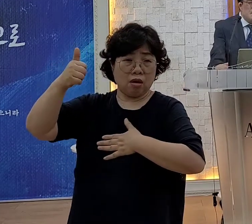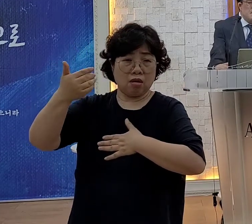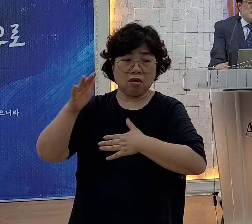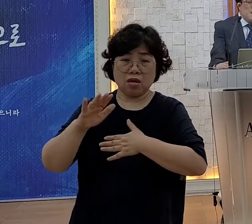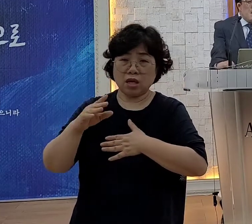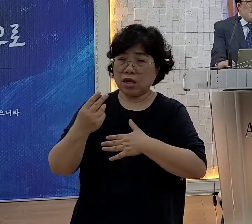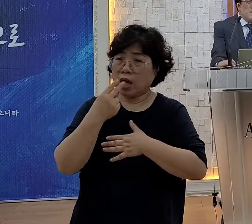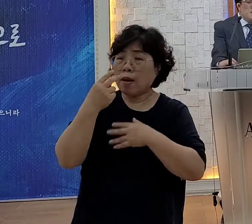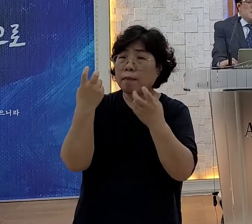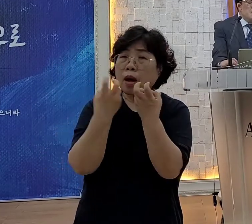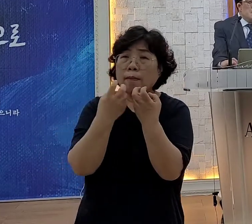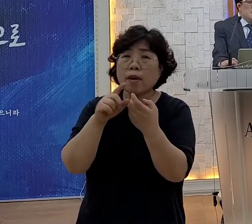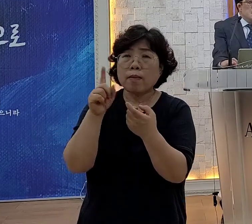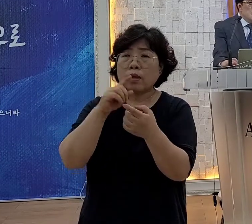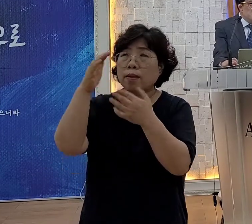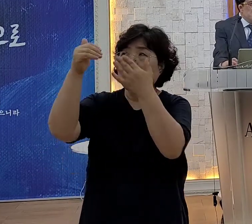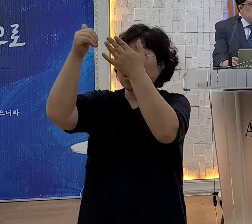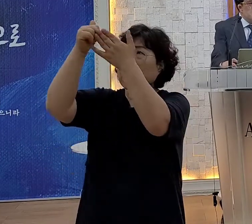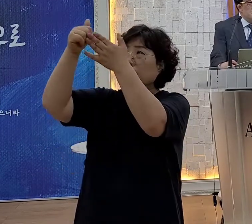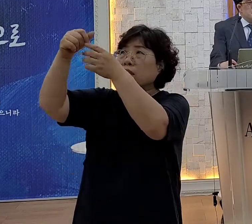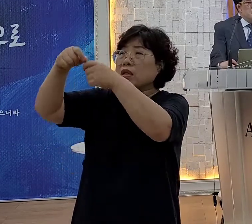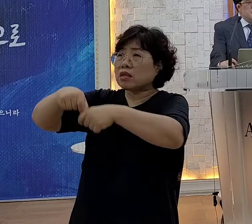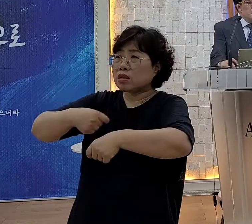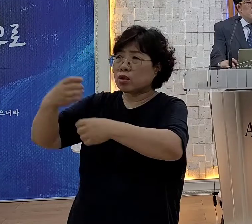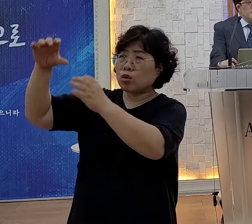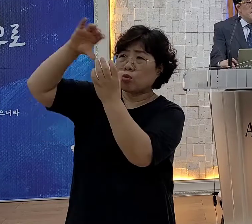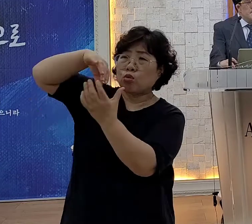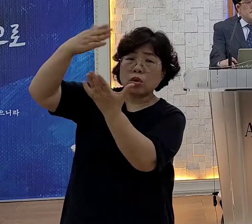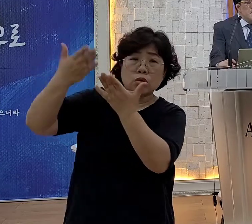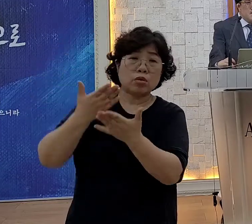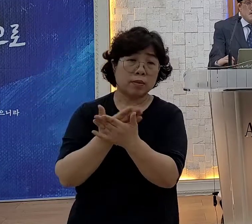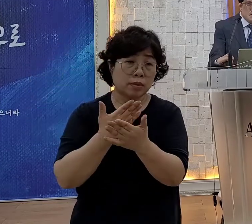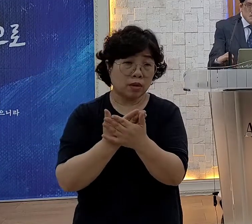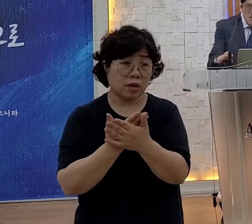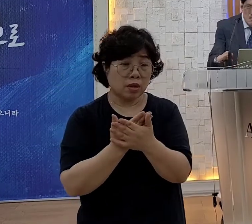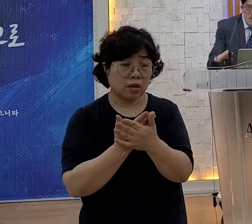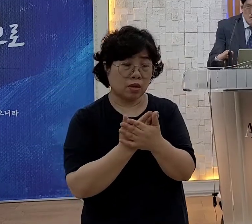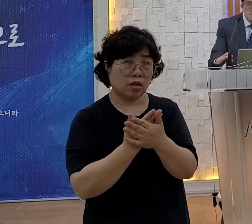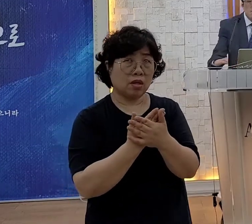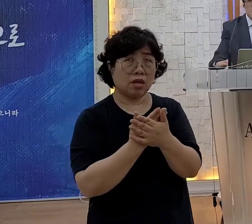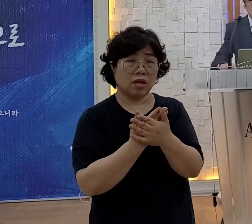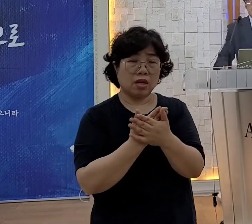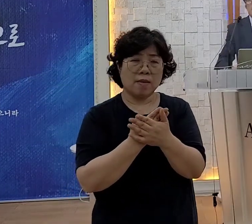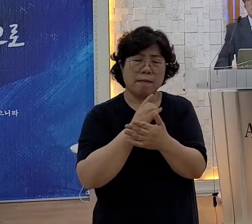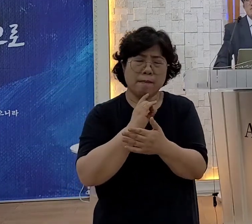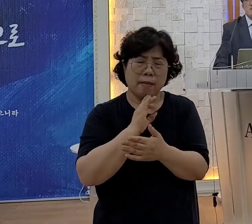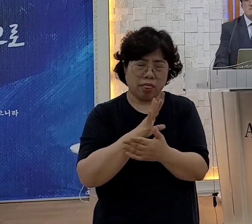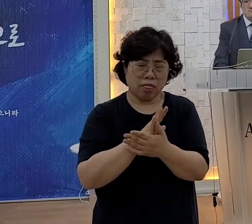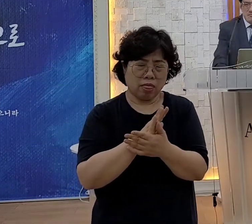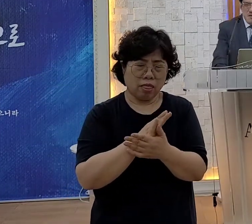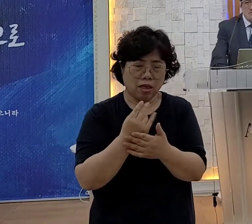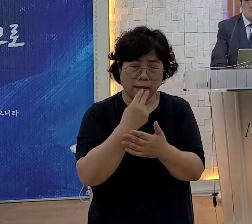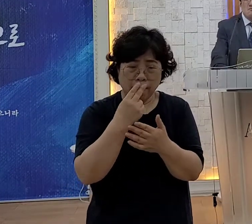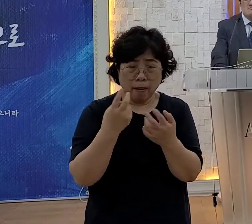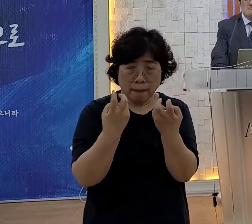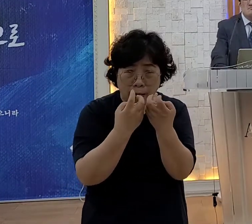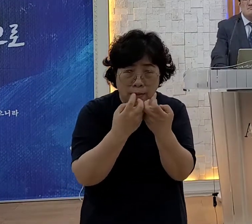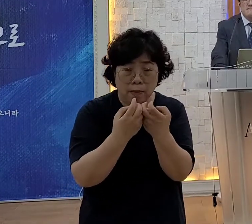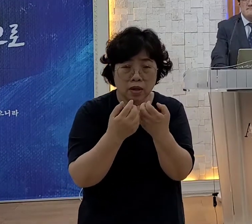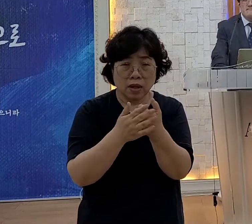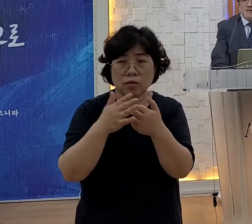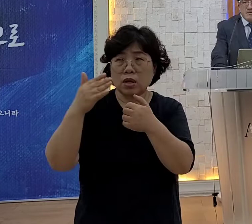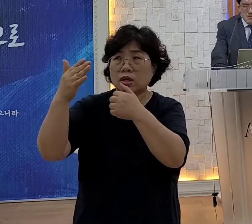있다. 하나님의 그 의를 부어주십시오. 내가 이것이 유일한 살 길이라면 주님 나를